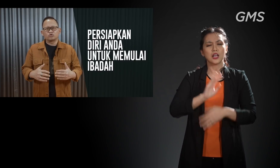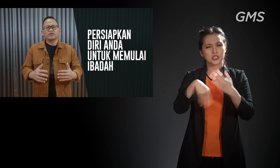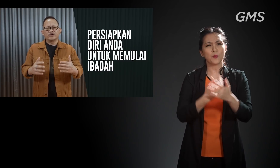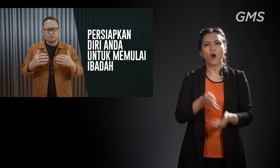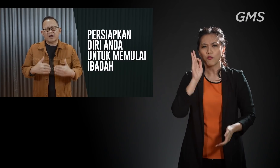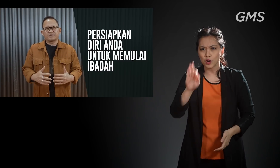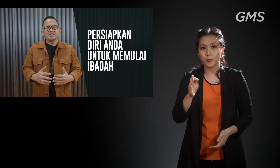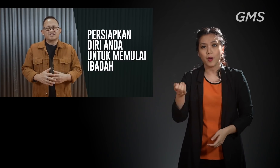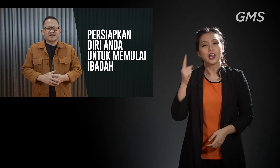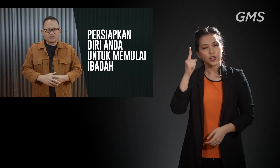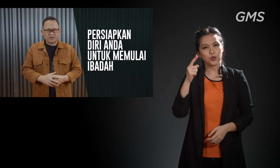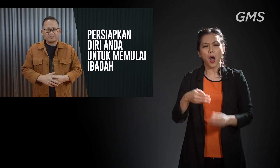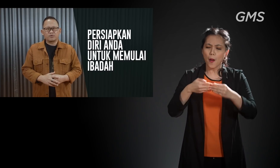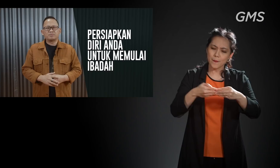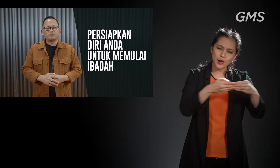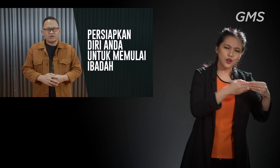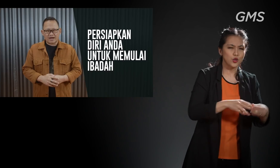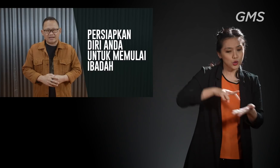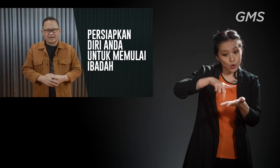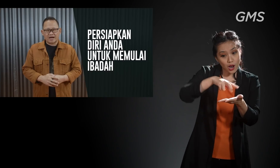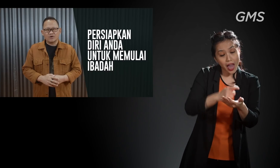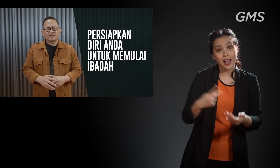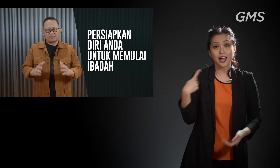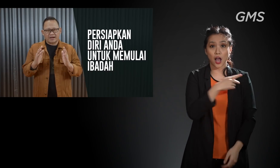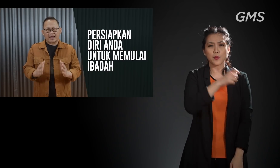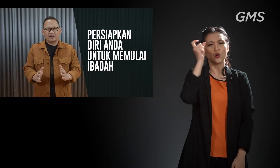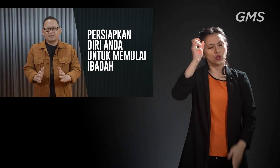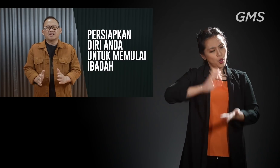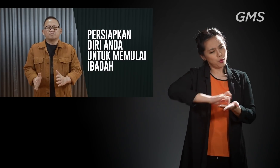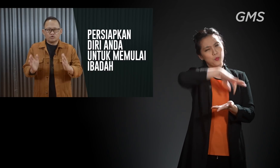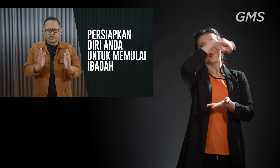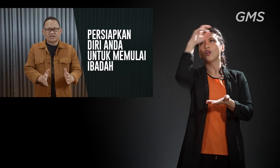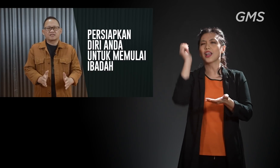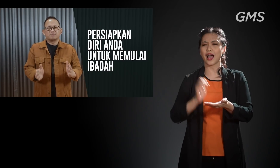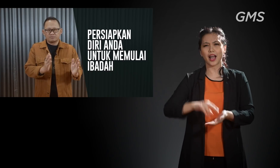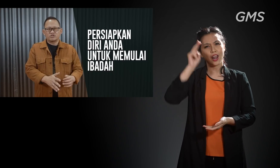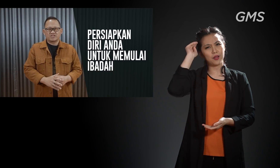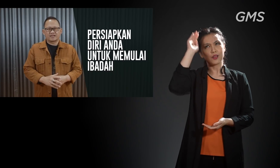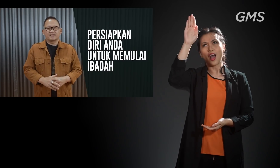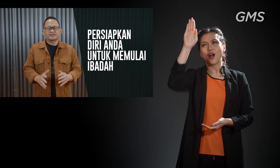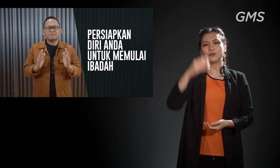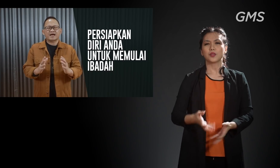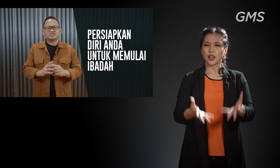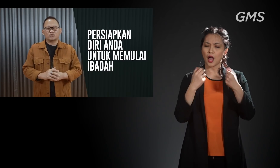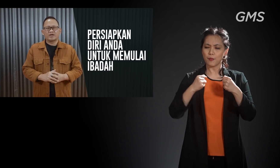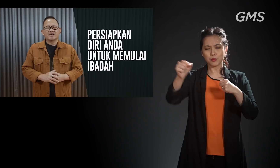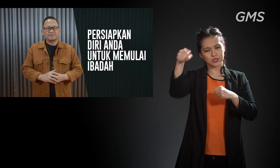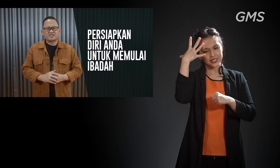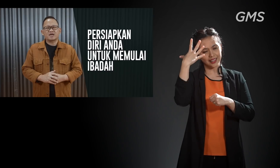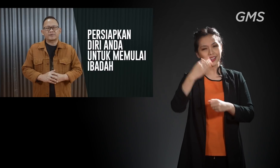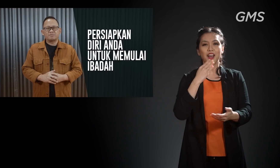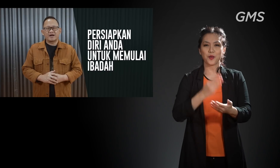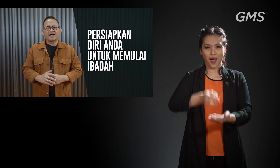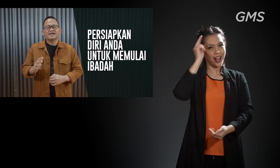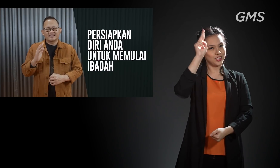yang menuntun hidup kami. Sehingga hidup kami boleh memuliakan Engkau dan mengalami mujizat demi mujizat. Terima kasih Tuhan,